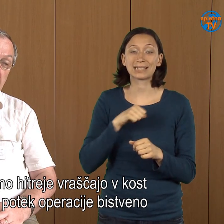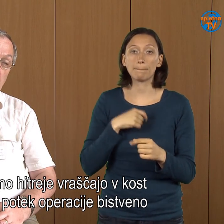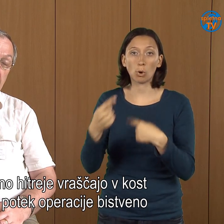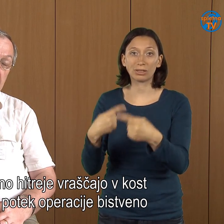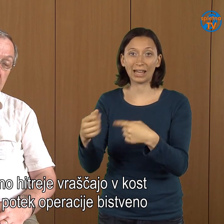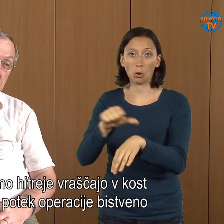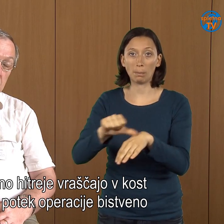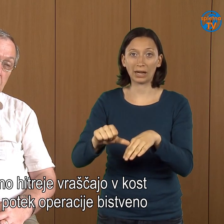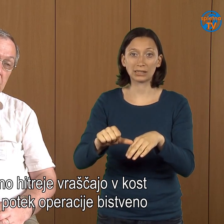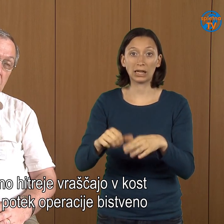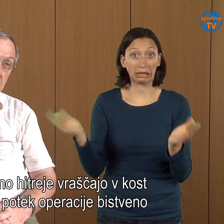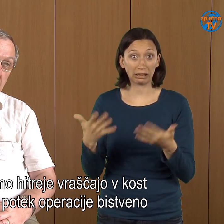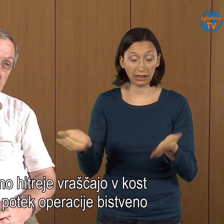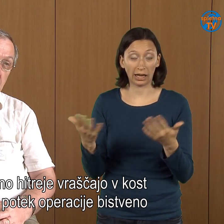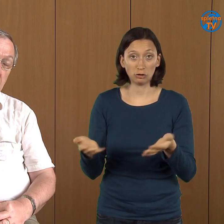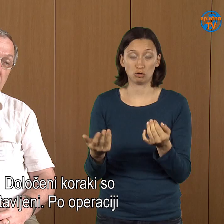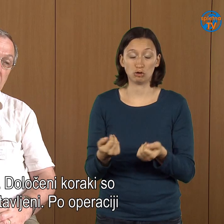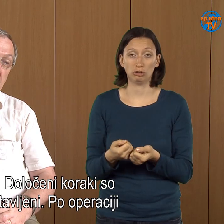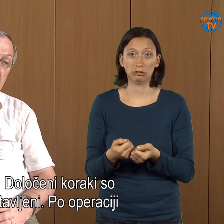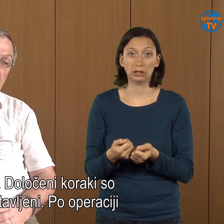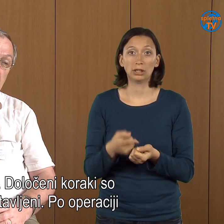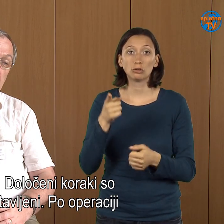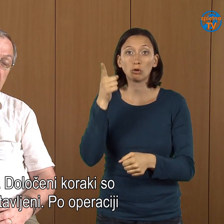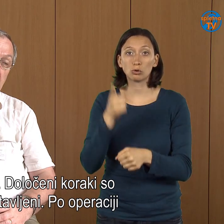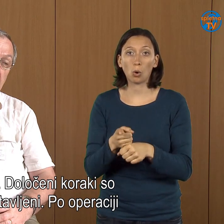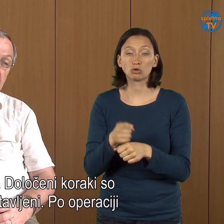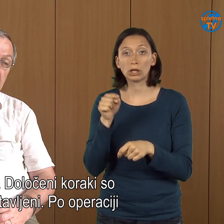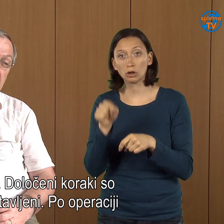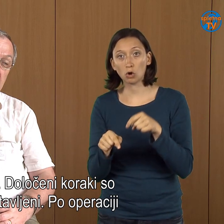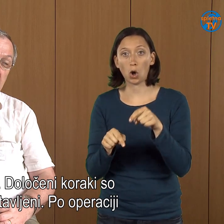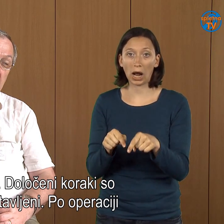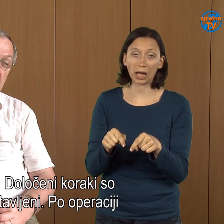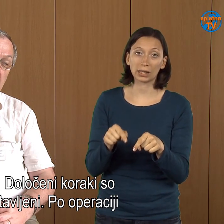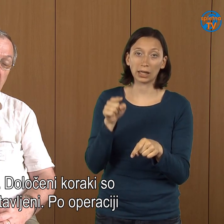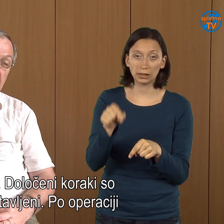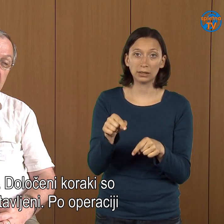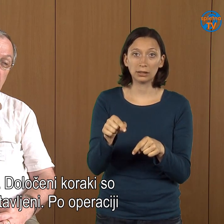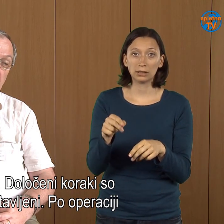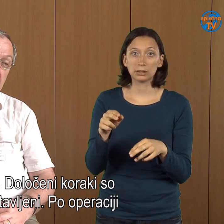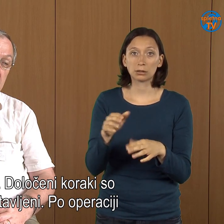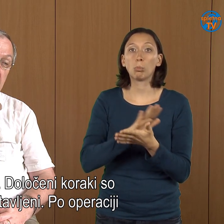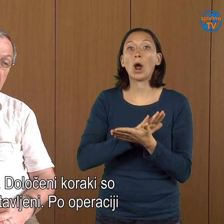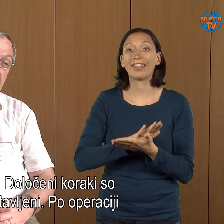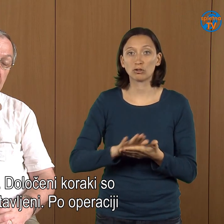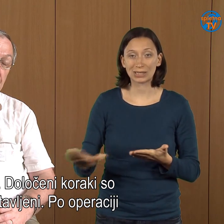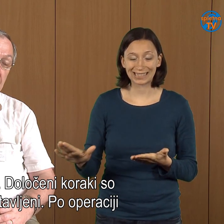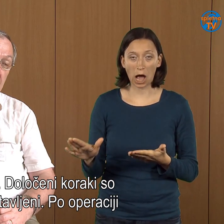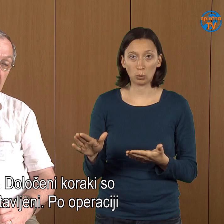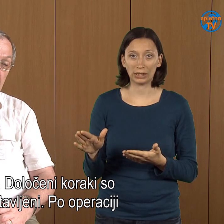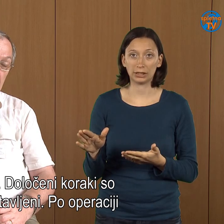sam potek operacije lahko bistveno hitrejši, ker določene koraki so